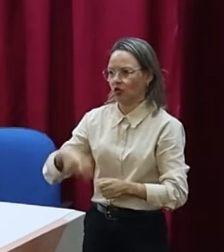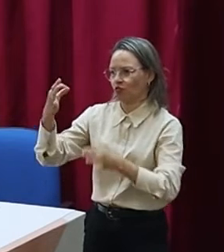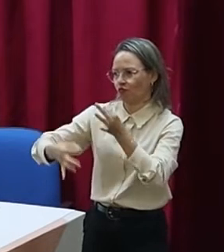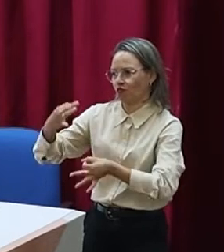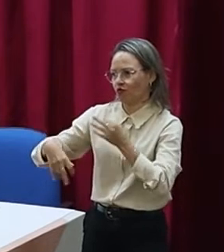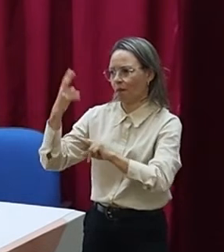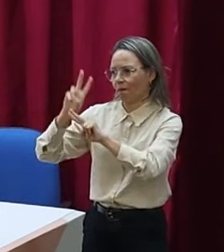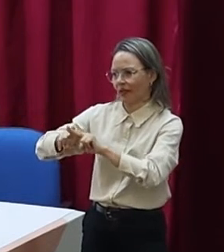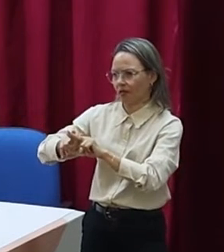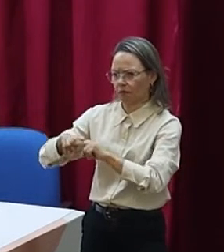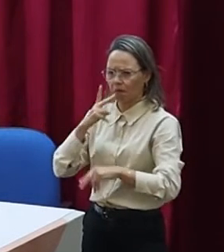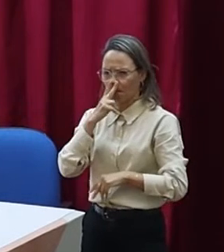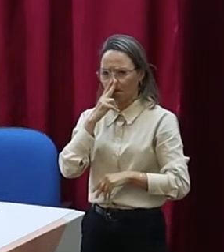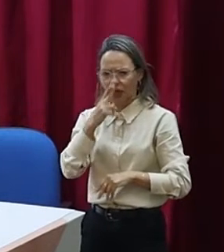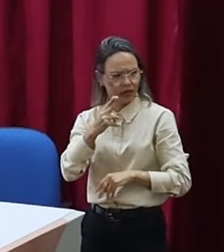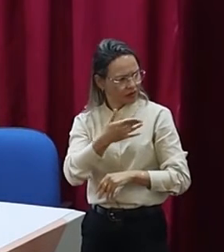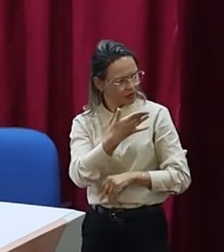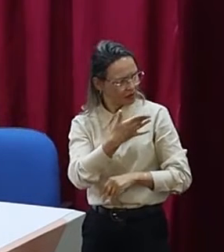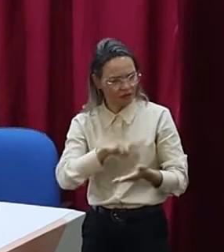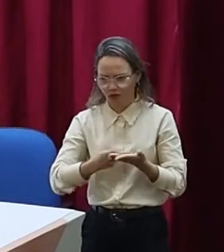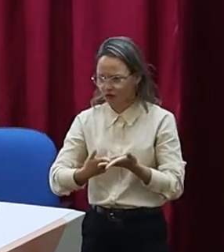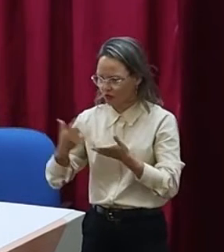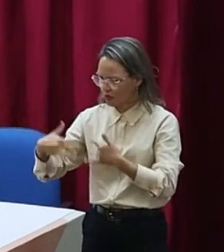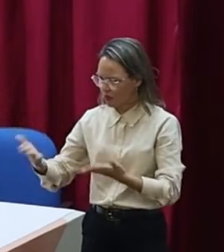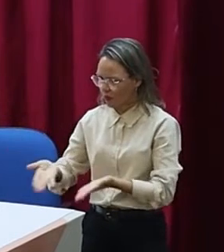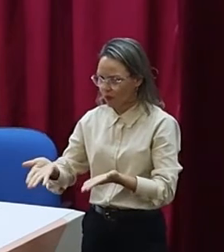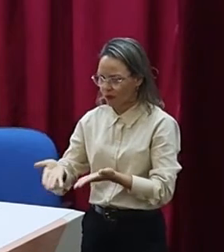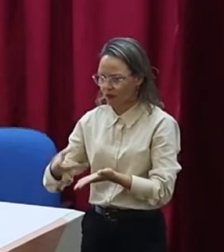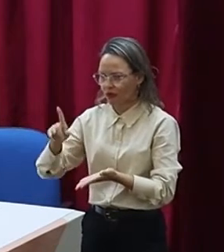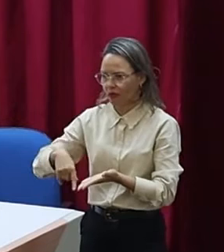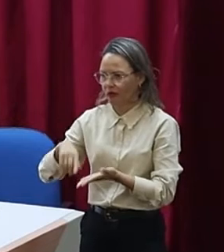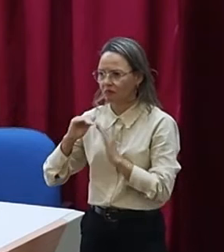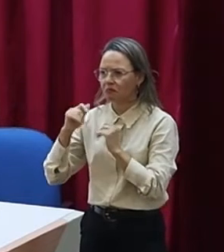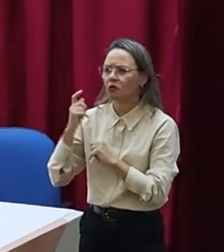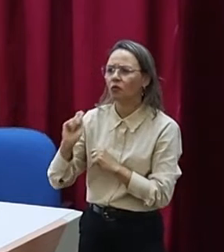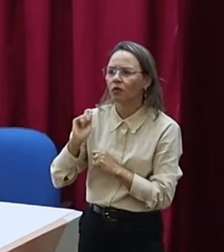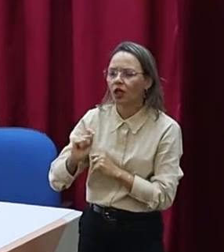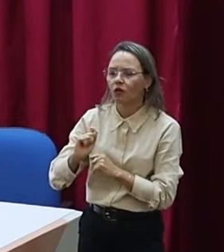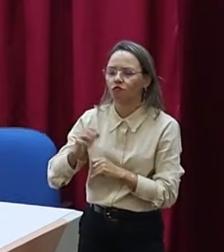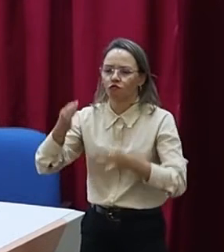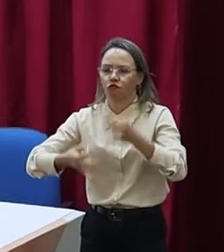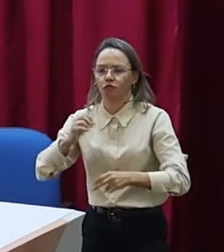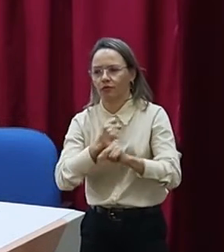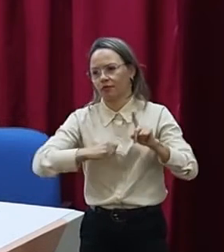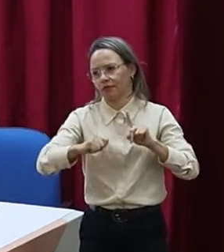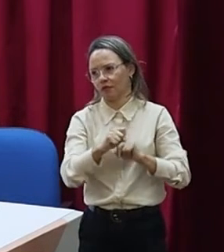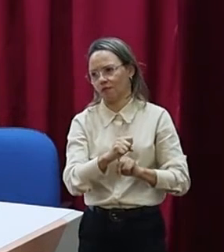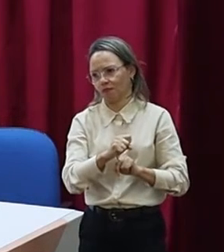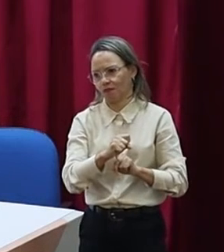Veja, parece que a reportagem está traduzindo o que a gente acabou de falar no que diz respeito à justiça social por reconhecimento.